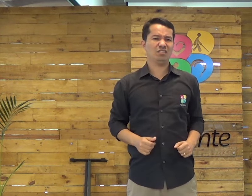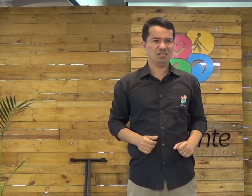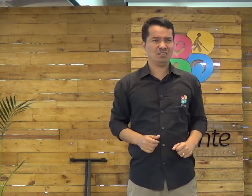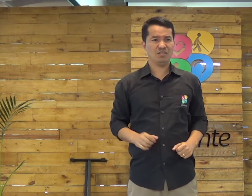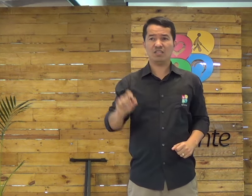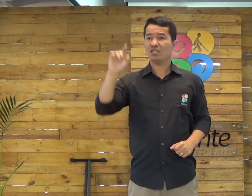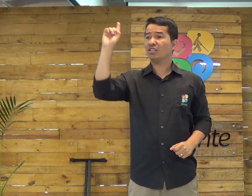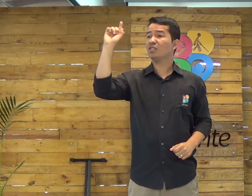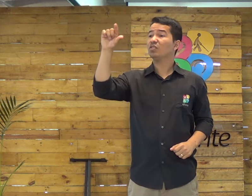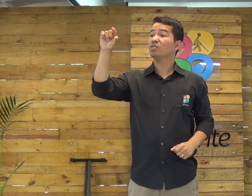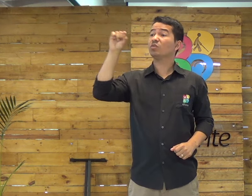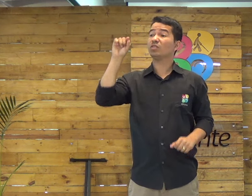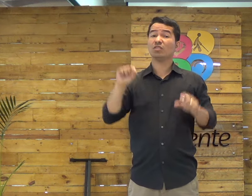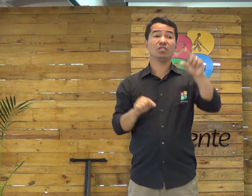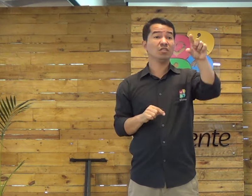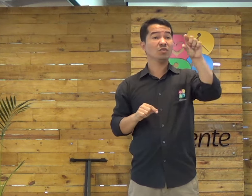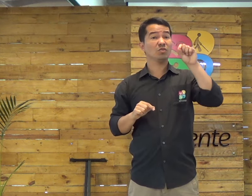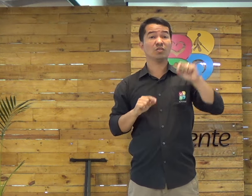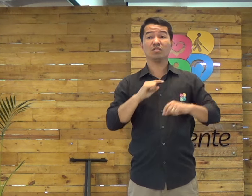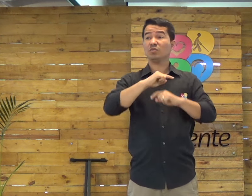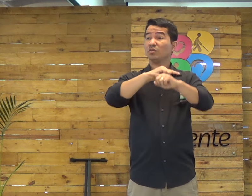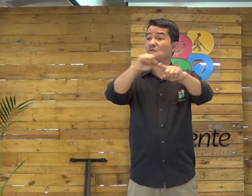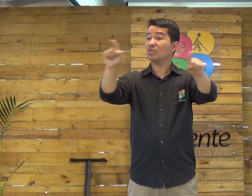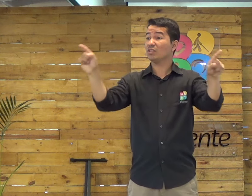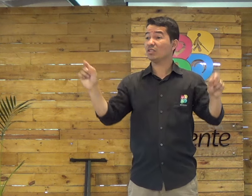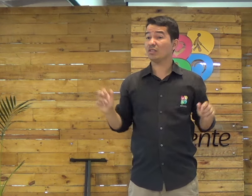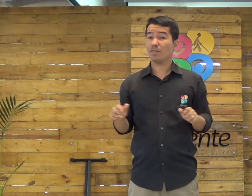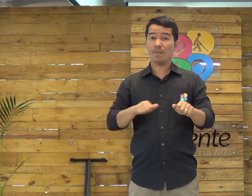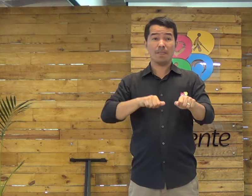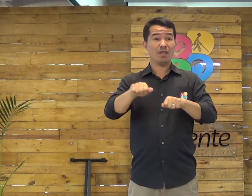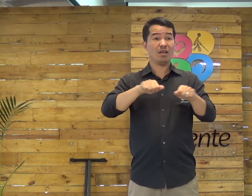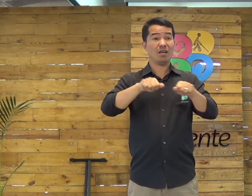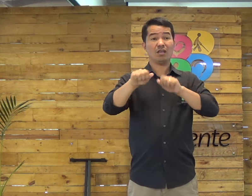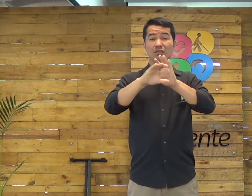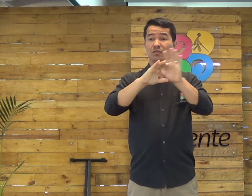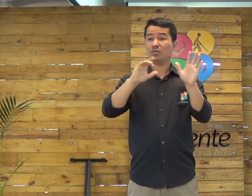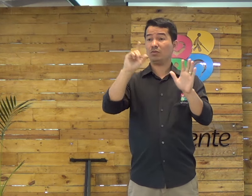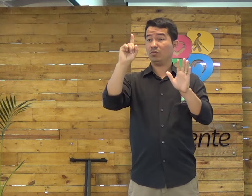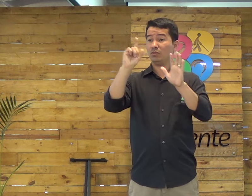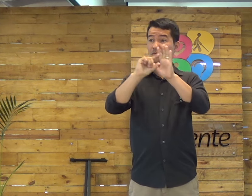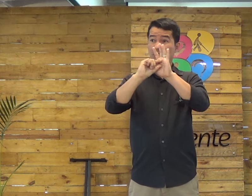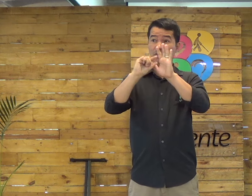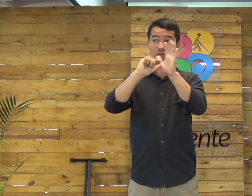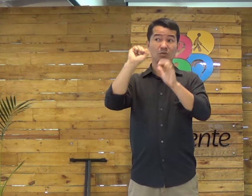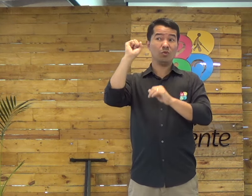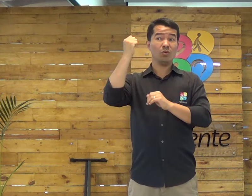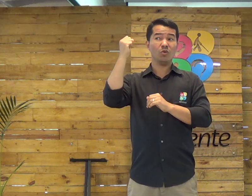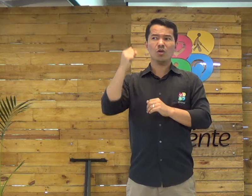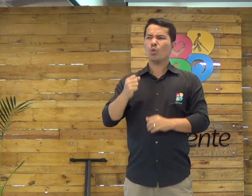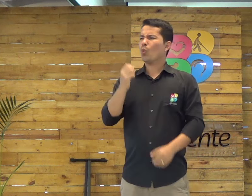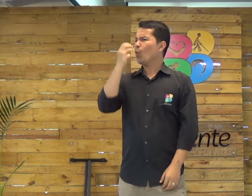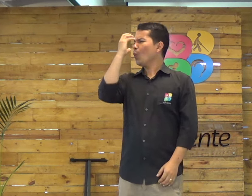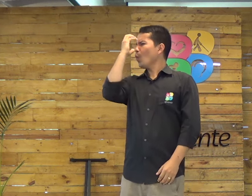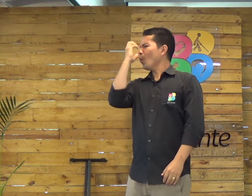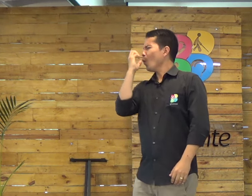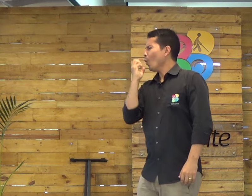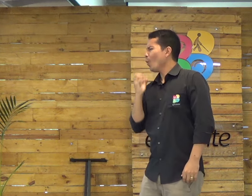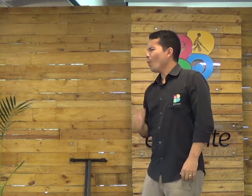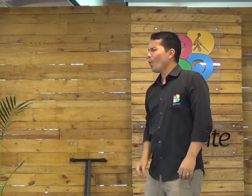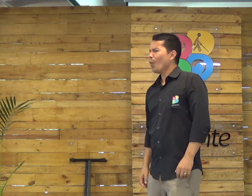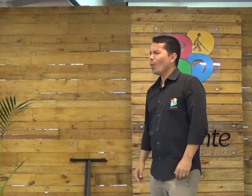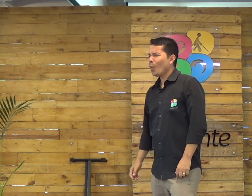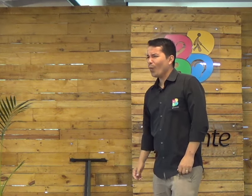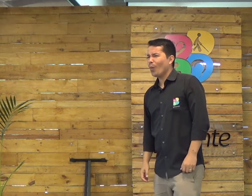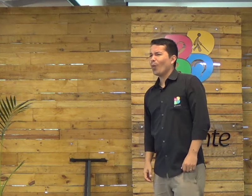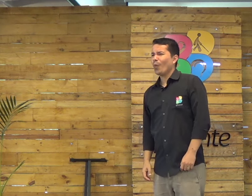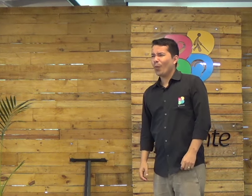não, vai. Deus escolheu, ele já escolheu. Em Atos 1:8 diz isso. E